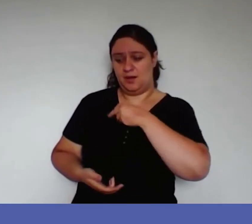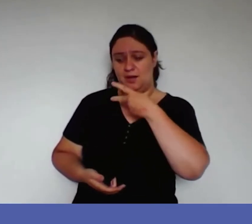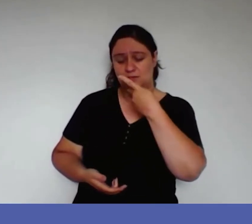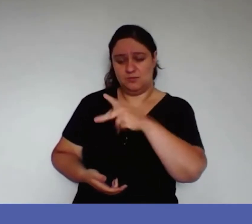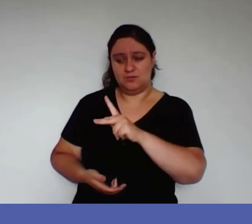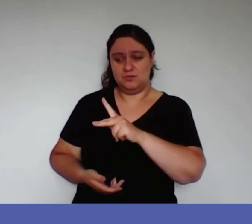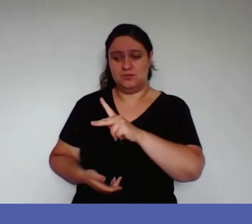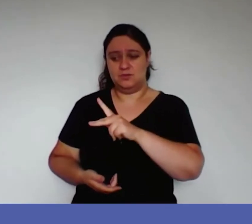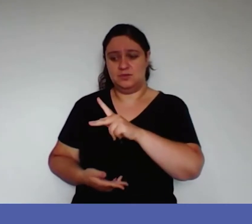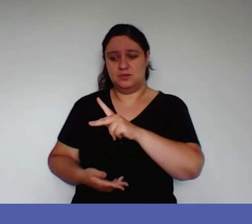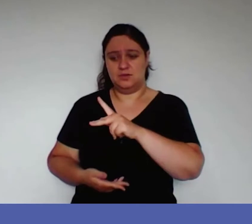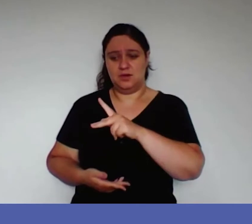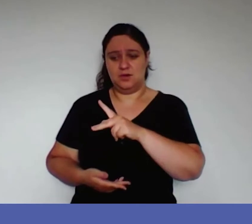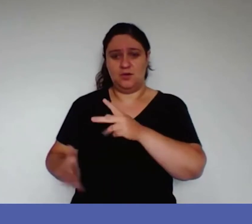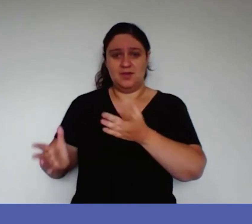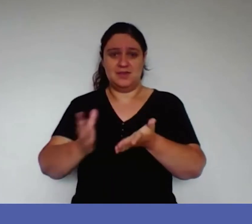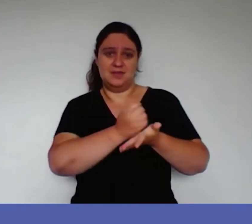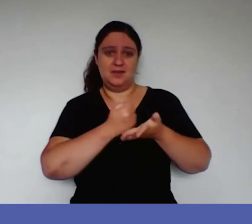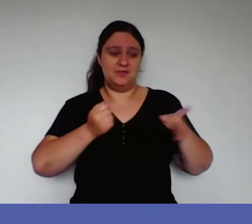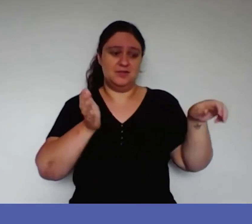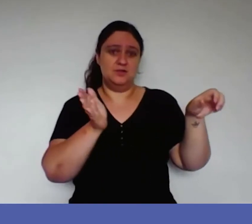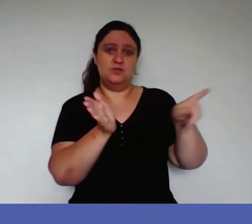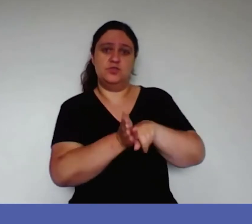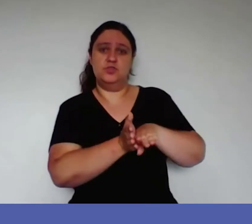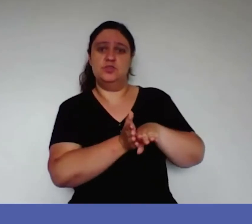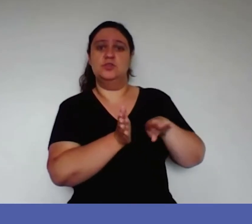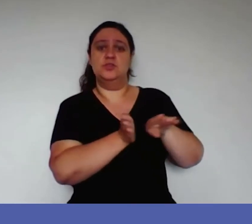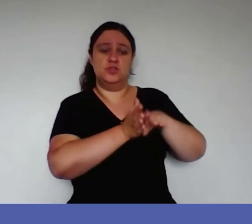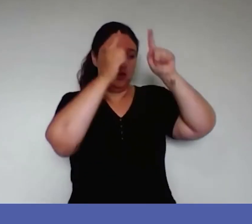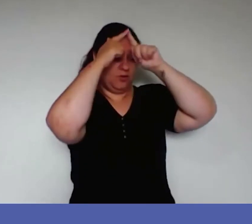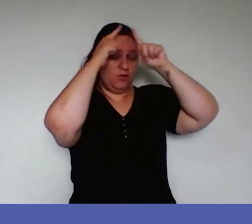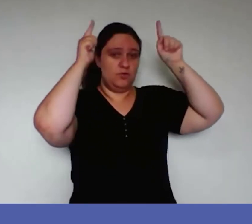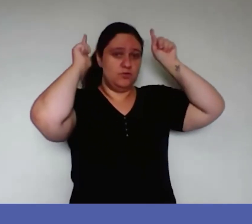aos gentios para pô-los em ciúmes, né? Então os